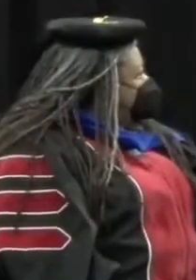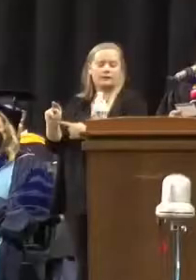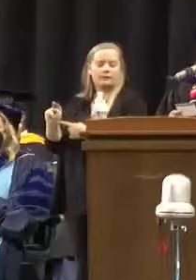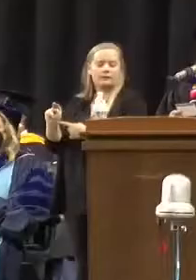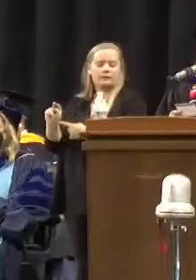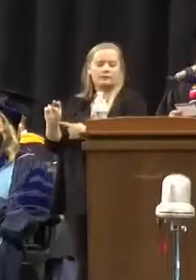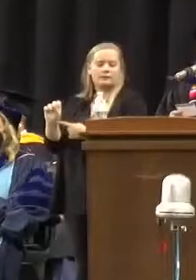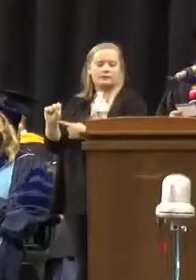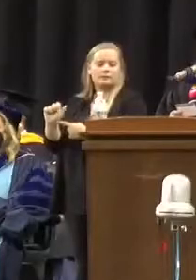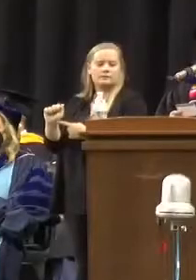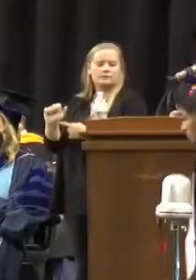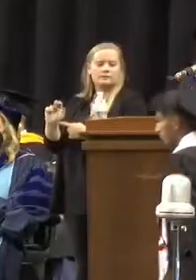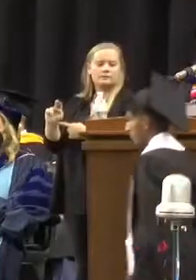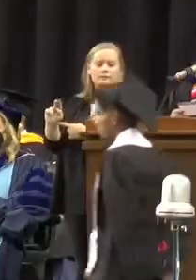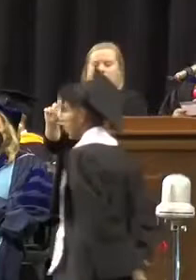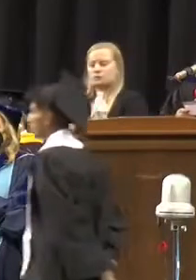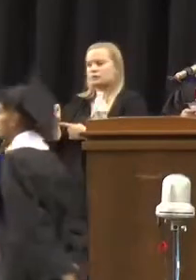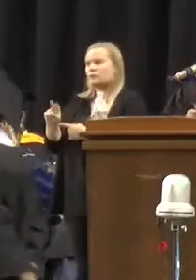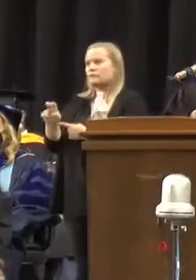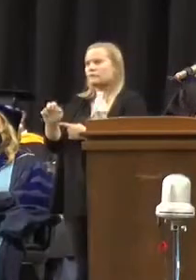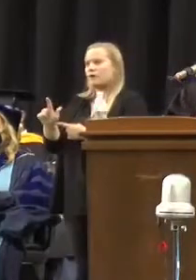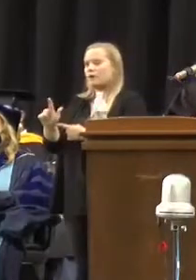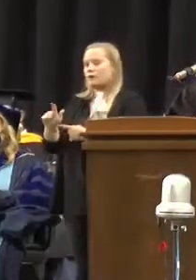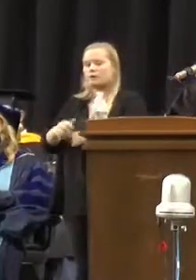Ethan Aaron Sandoval.